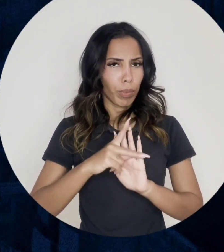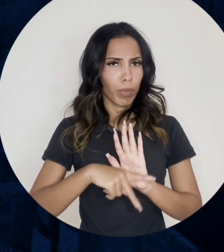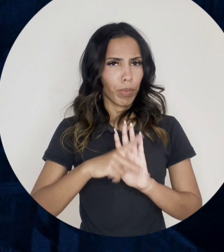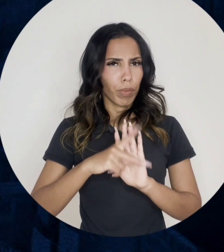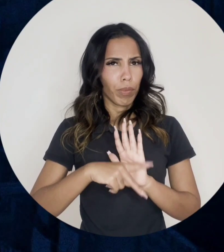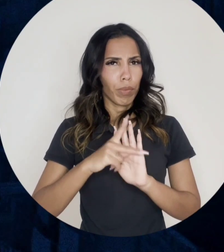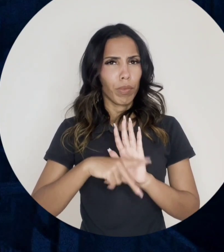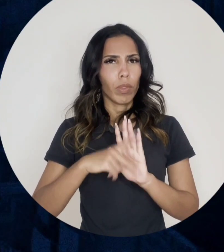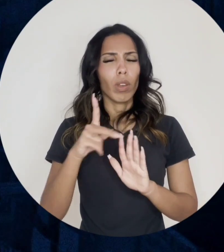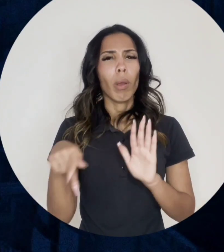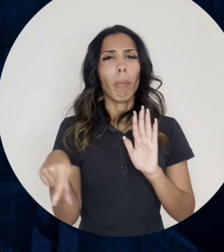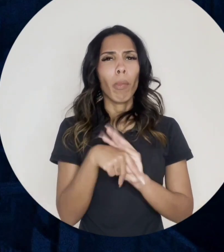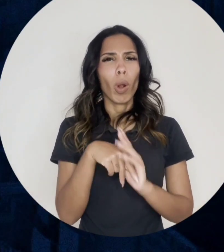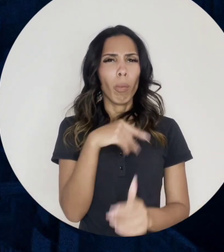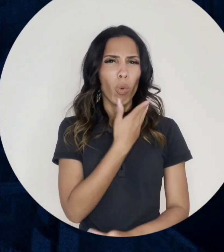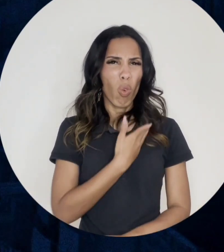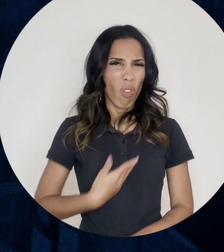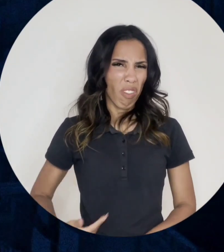aí do governo,